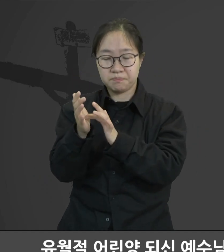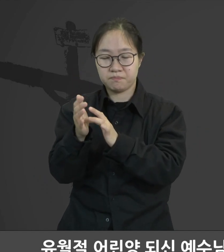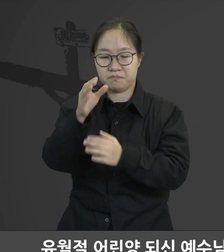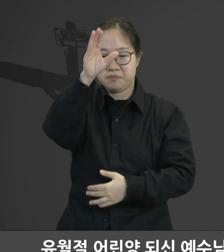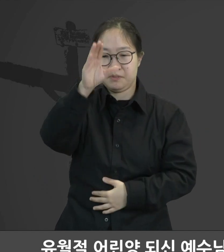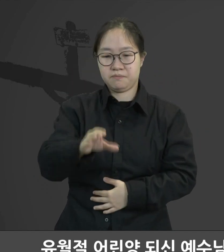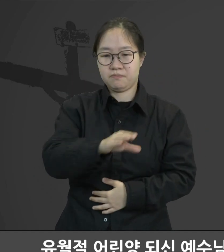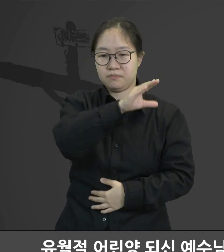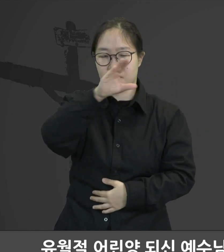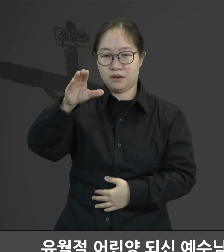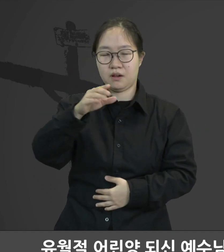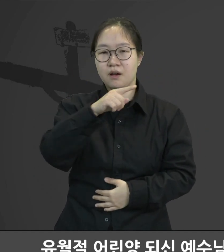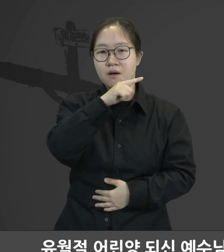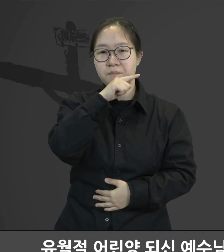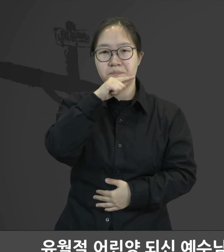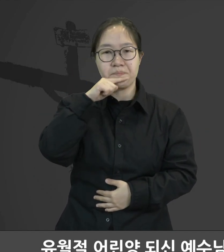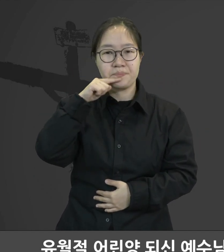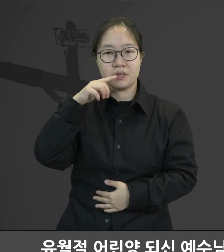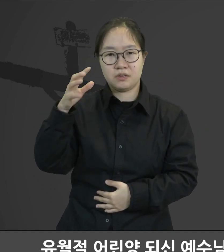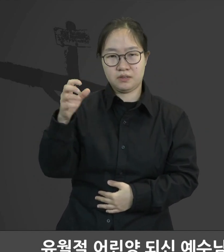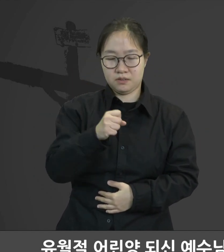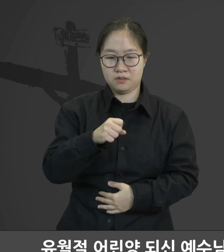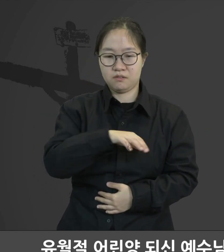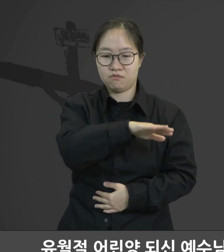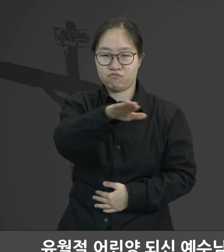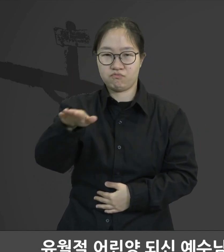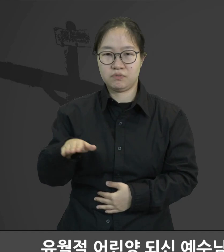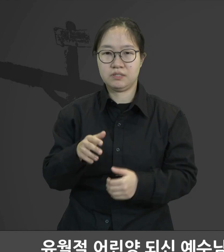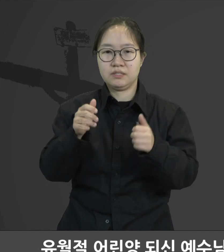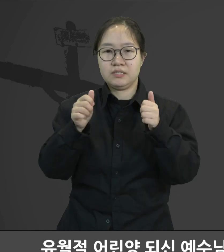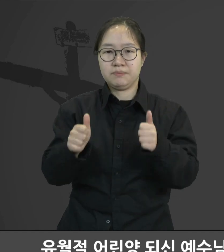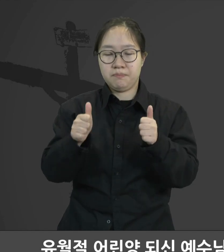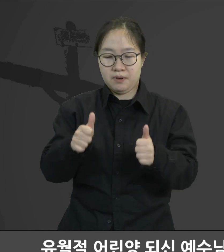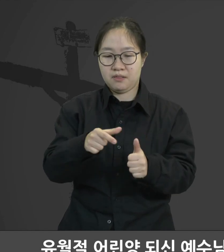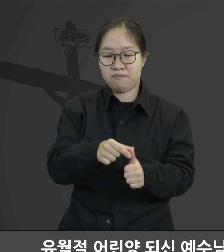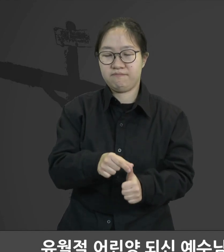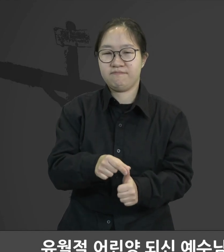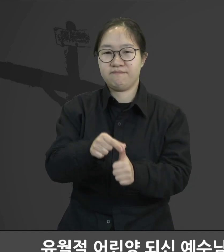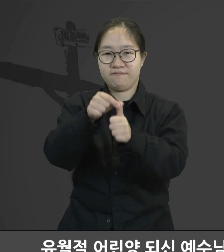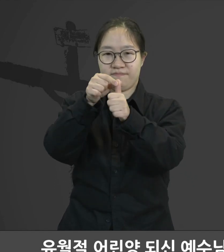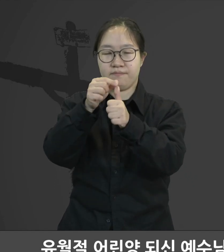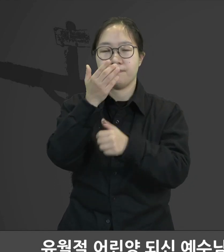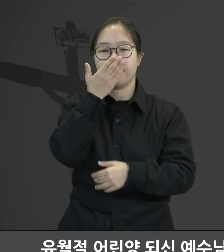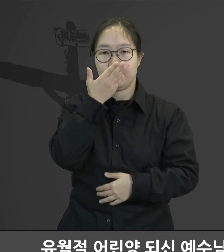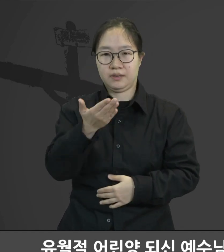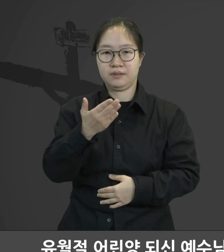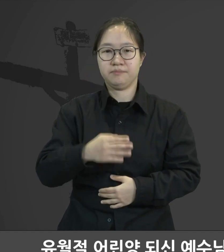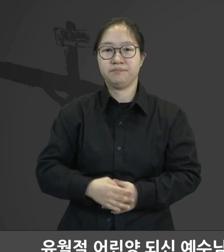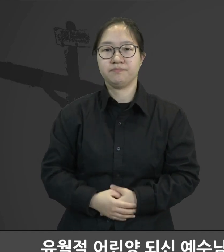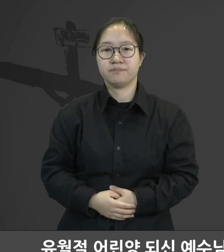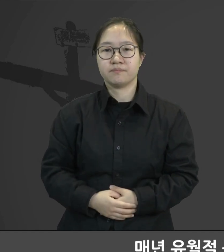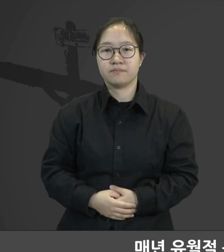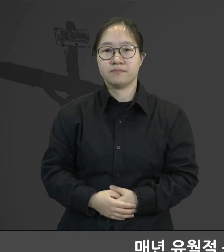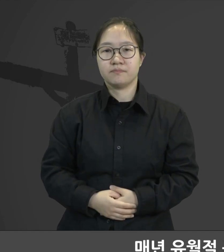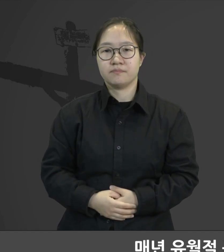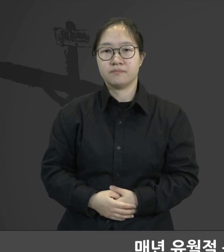예수님께서 십자가에서 흘리신 보혈로 우리가 죽음의 심판에서 건지심을 받습니다.